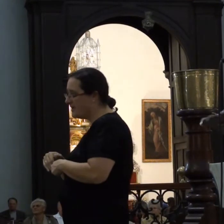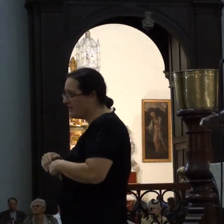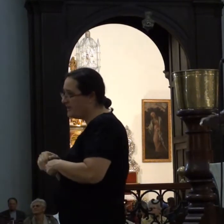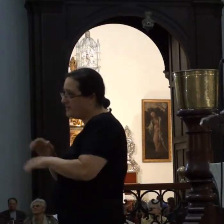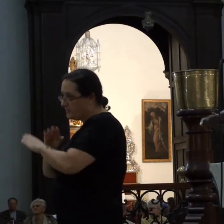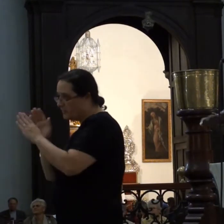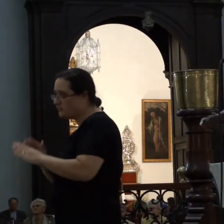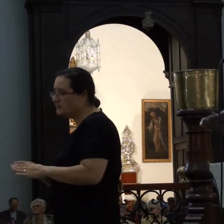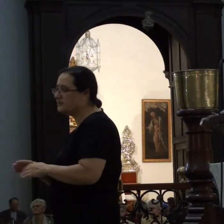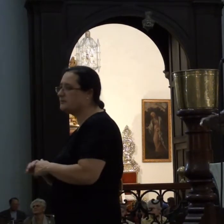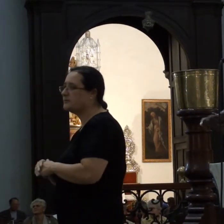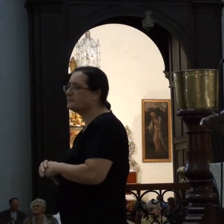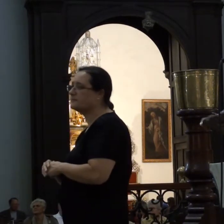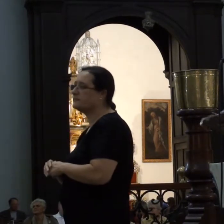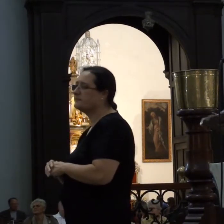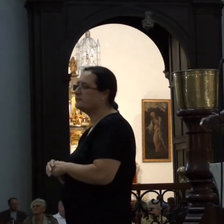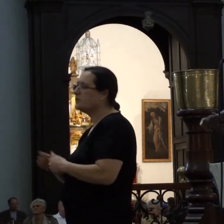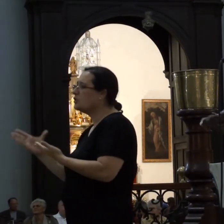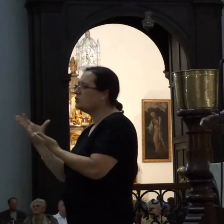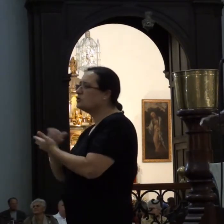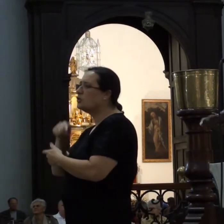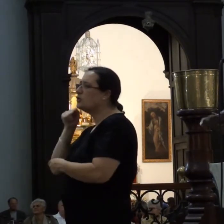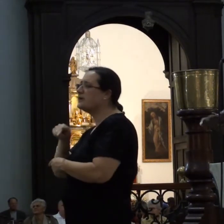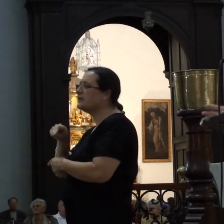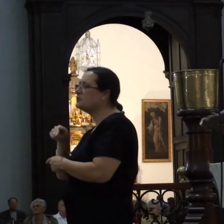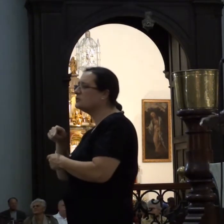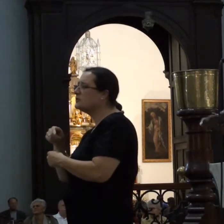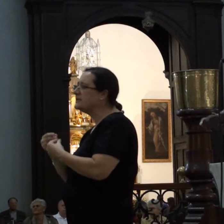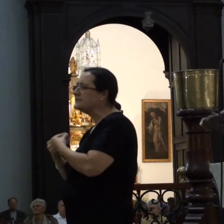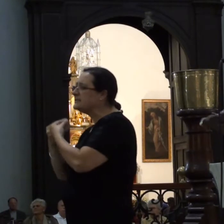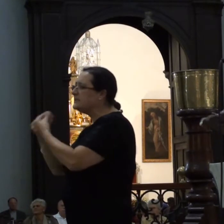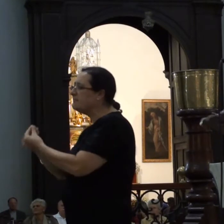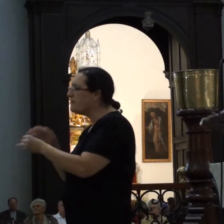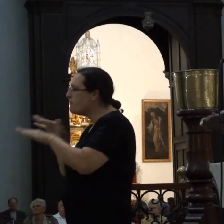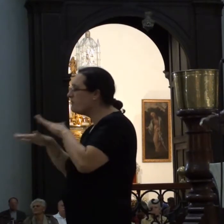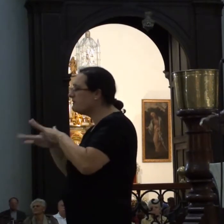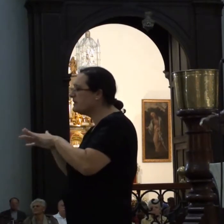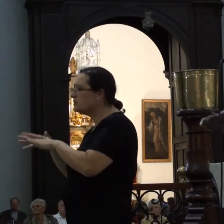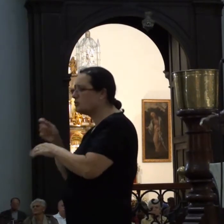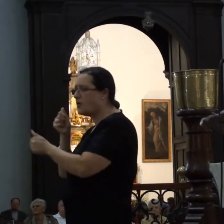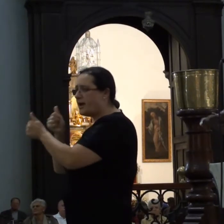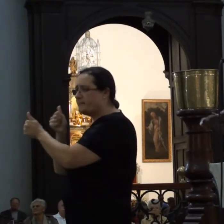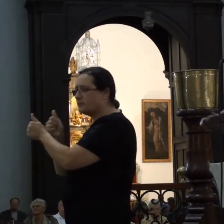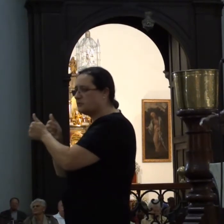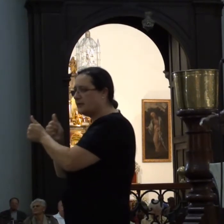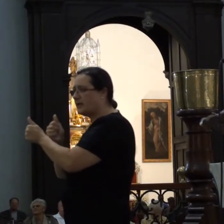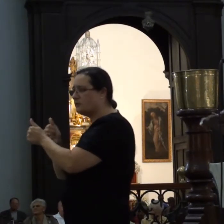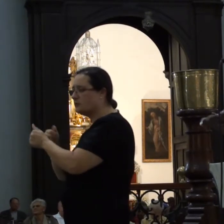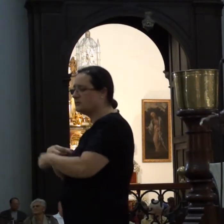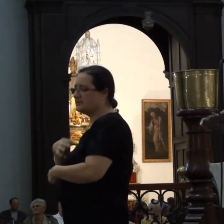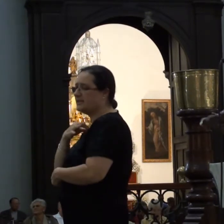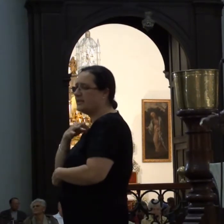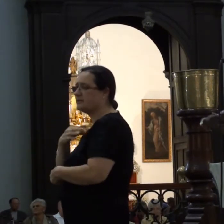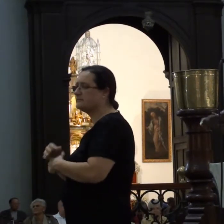todo esto nos lleva hermano movimientos apostólicos apostó la